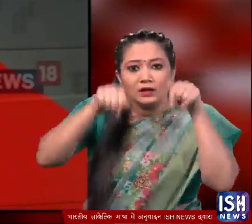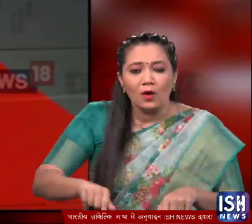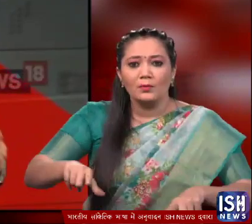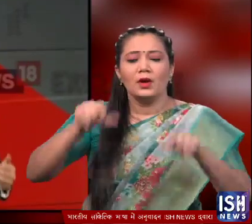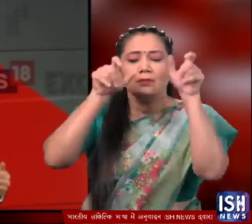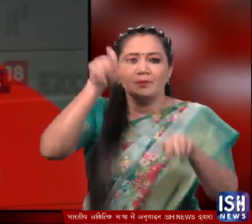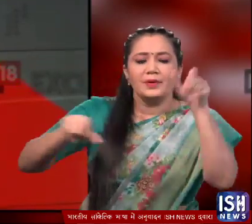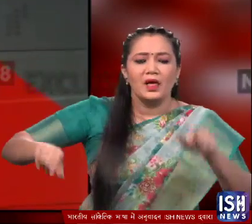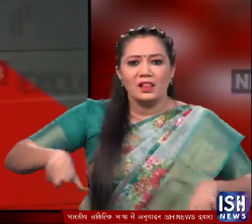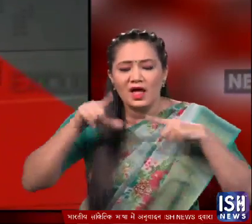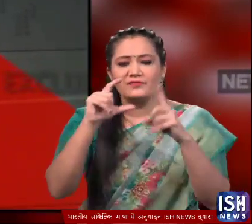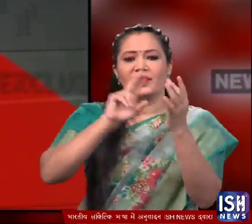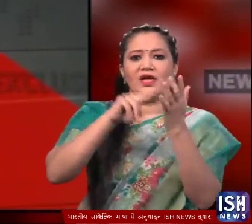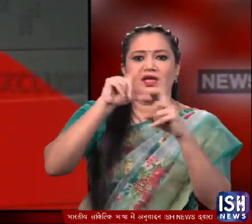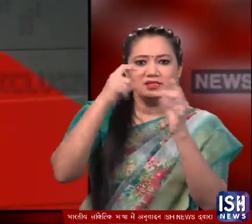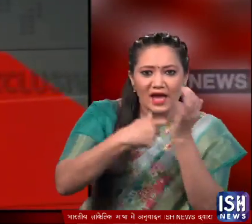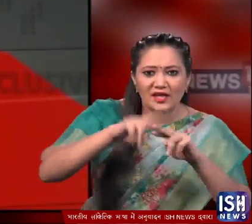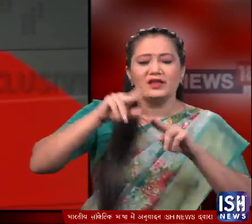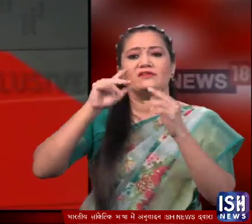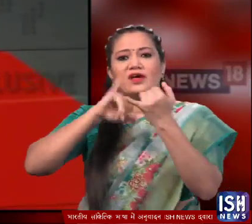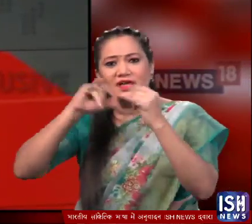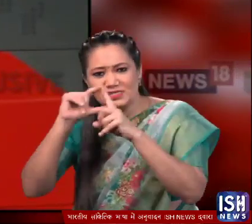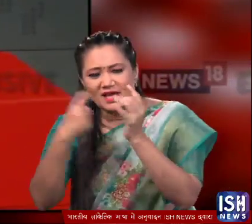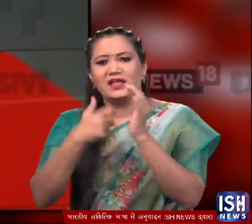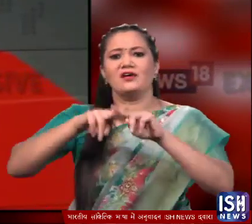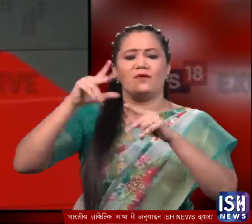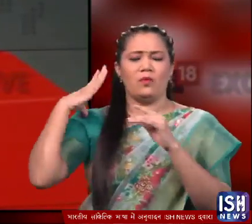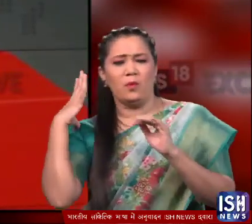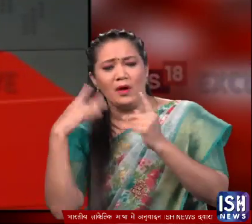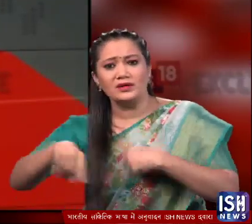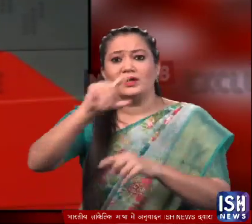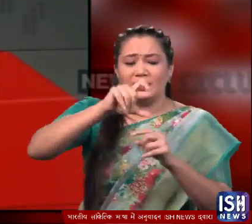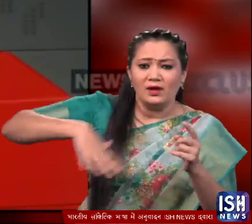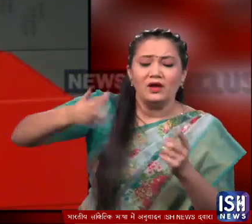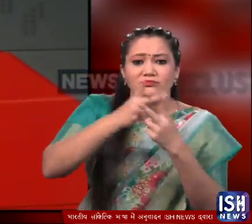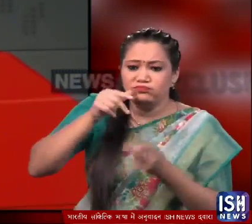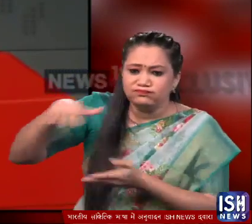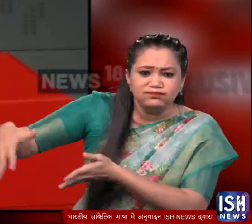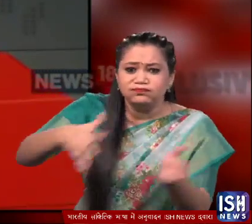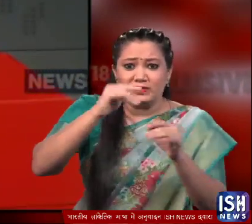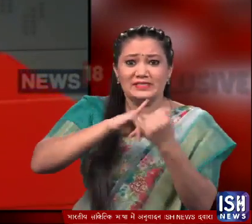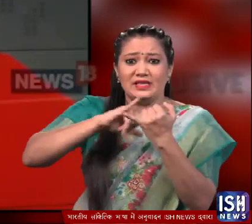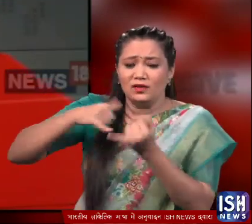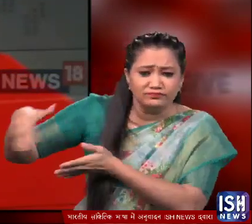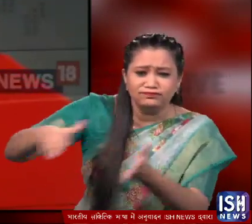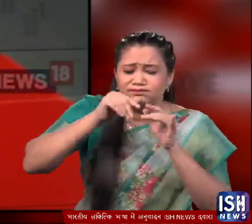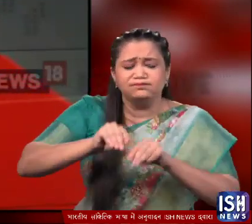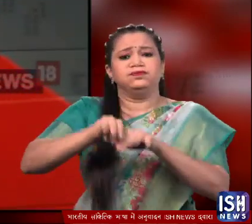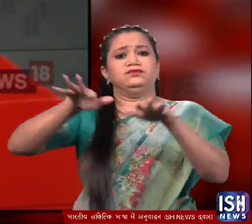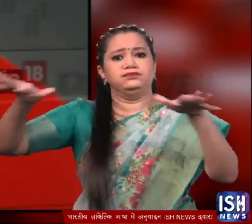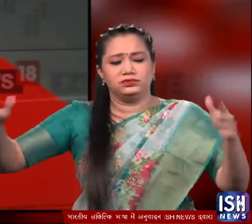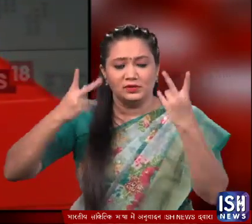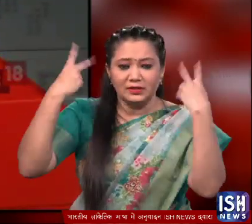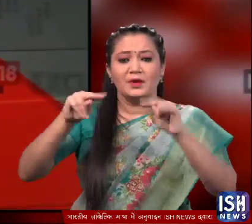बचाने के लिए एनडीआरएफ और सेना का इंतजार कर रहे हैं, क्योंकि भिंड में चंबल की सहायक सिंध नदी उफान पर है और 2 दर्जन से